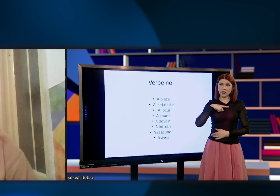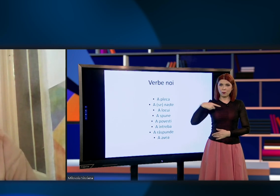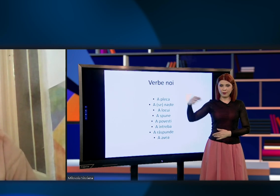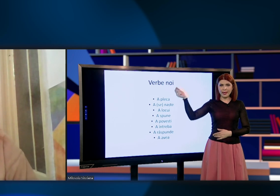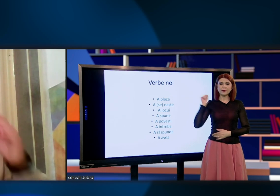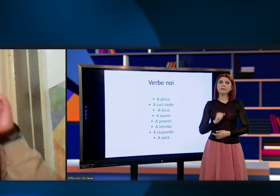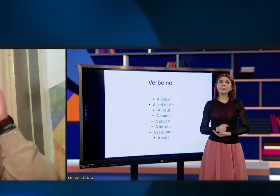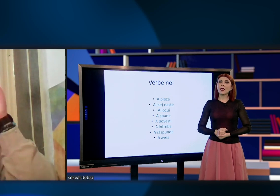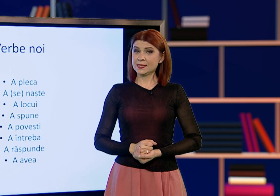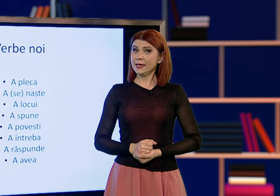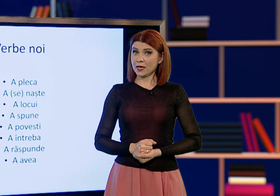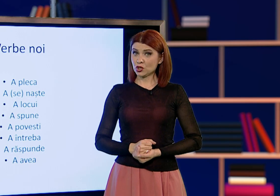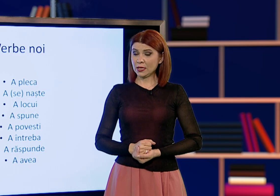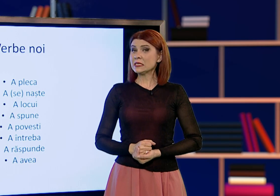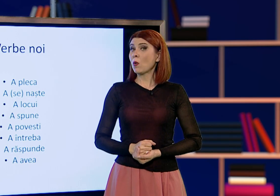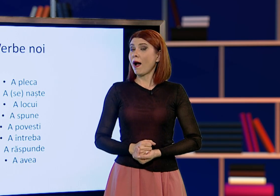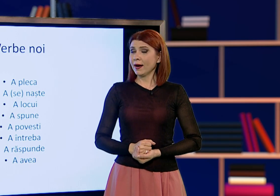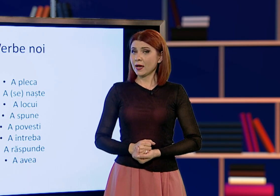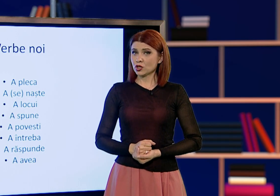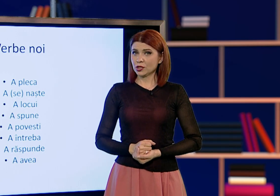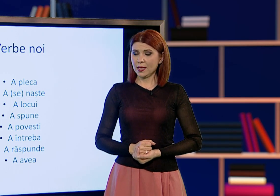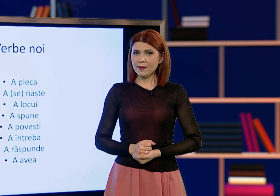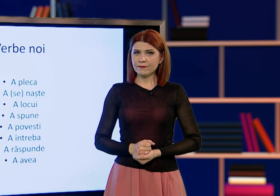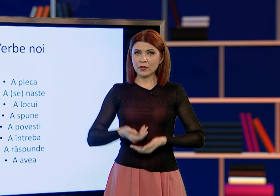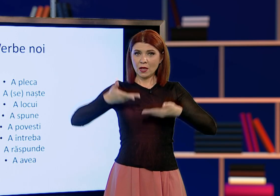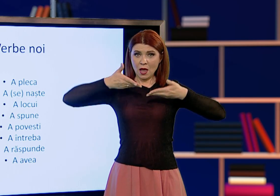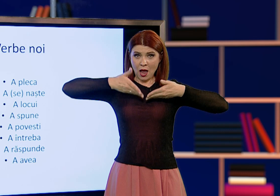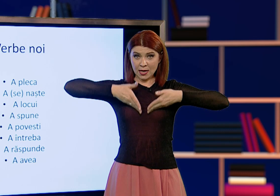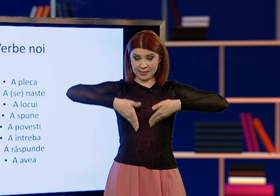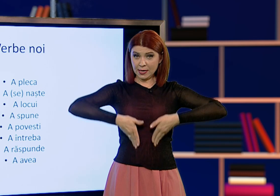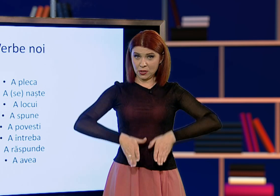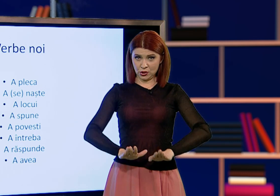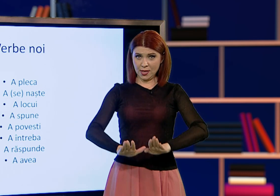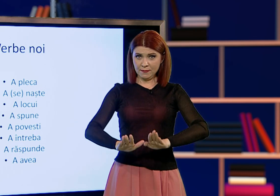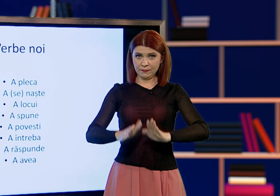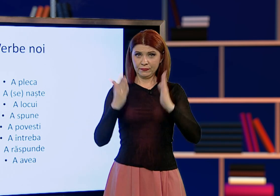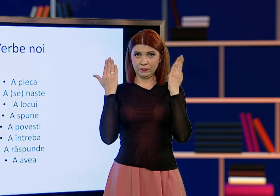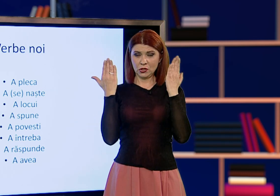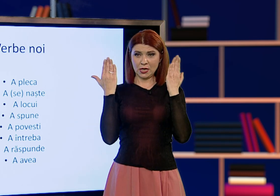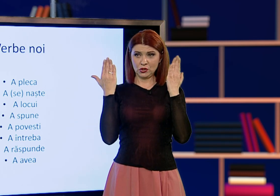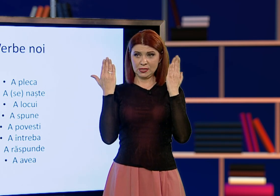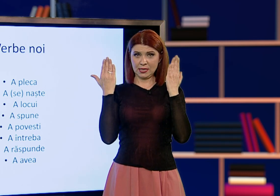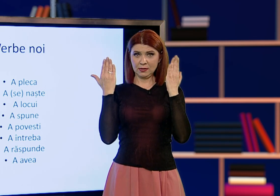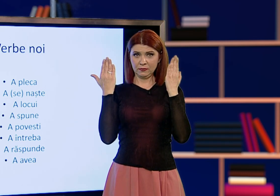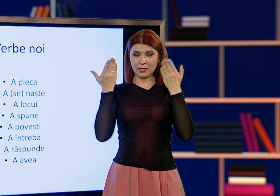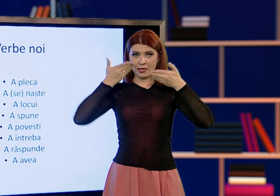plec a se naște sau a naște a se naște Deci acestea Da